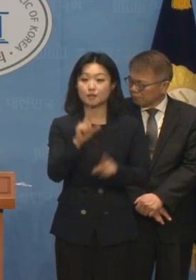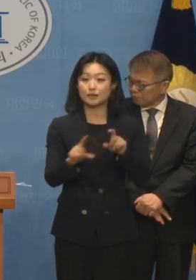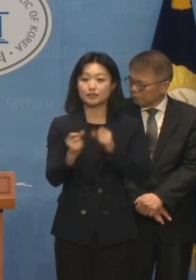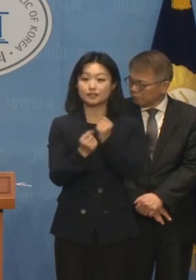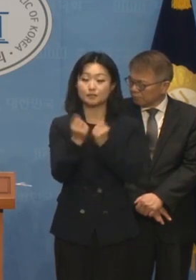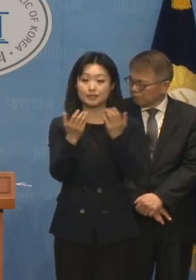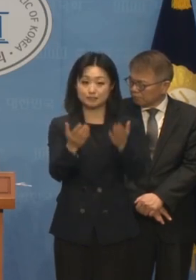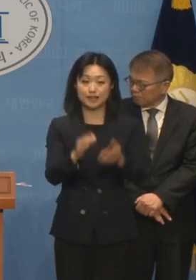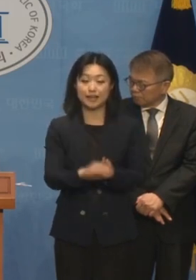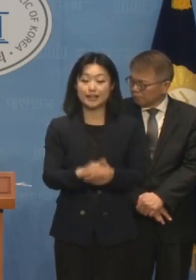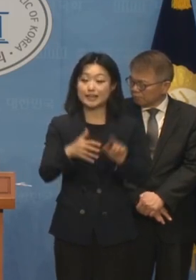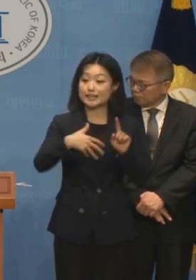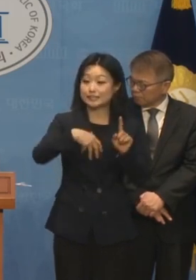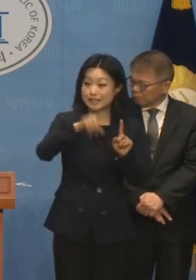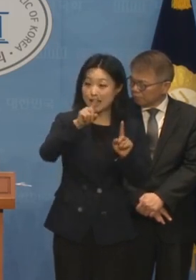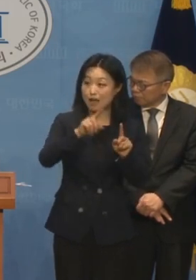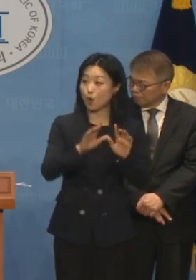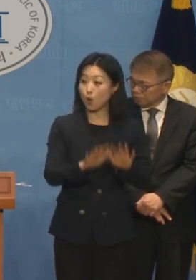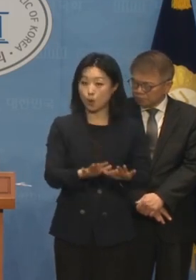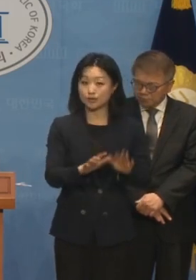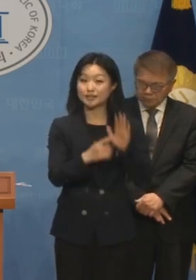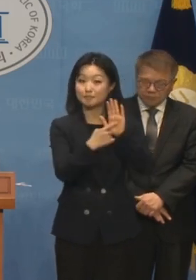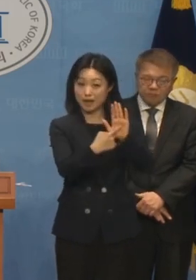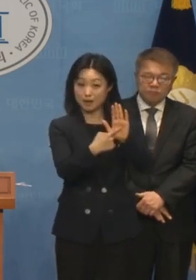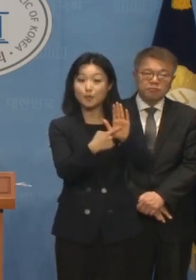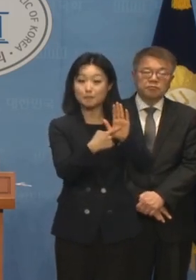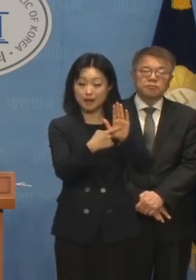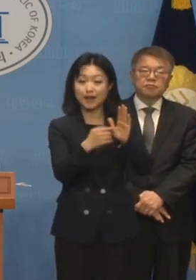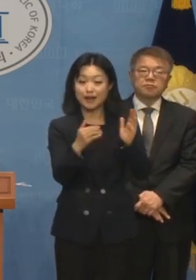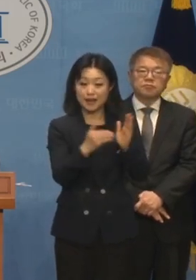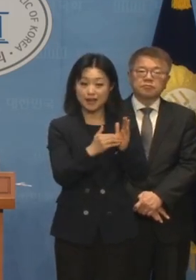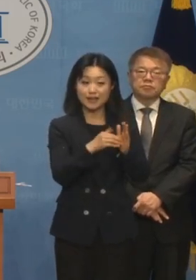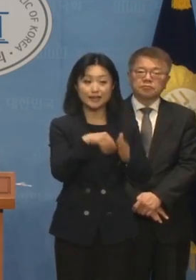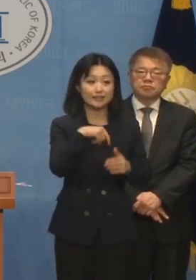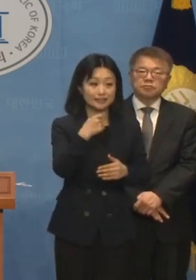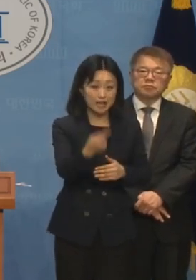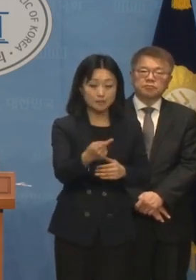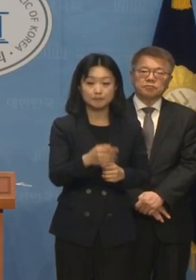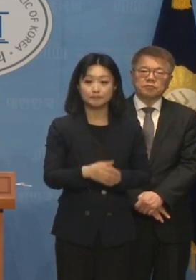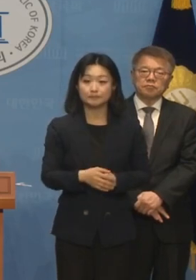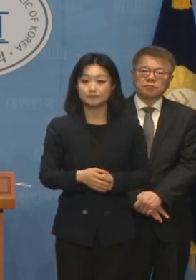말씀드리겠습니다. 1차 오늘 끝나고 난 뒤에 1차 보도 자료는